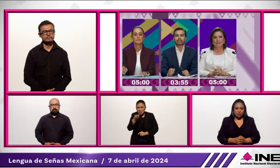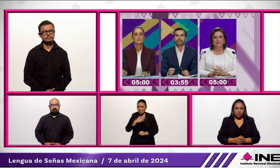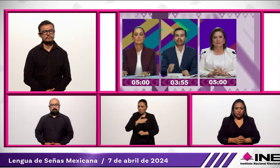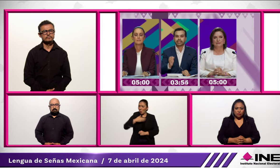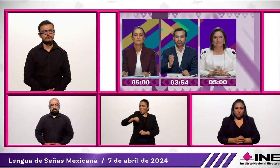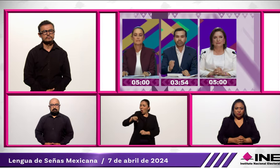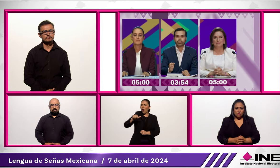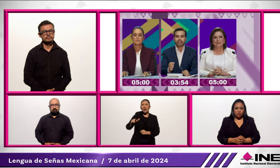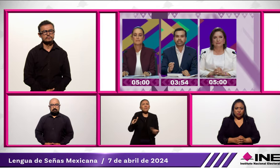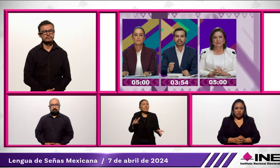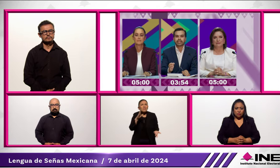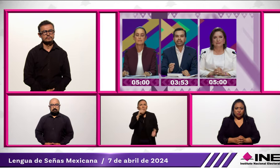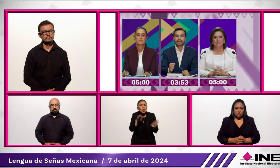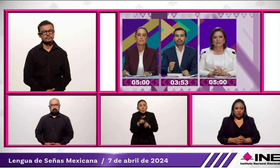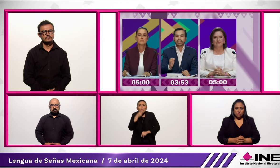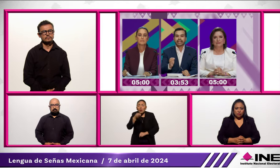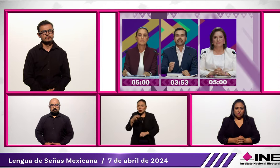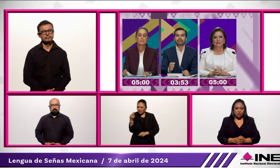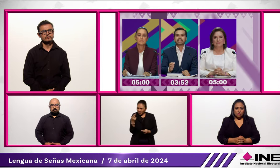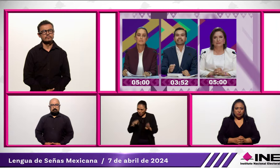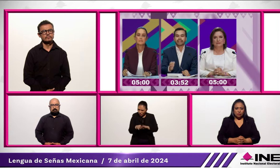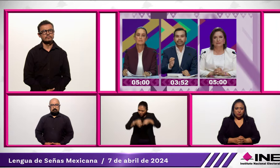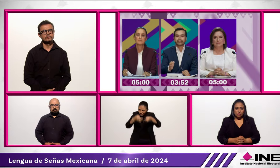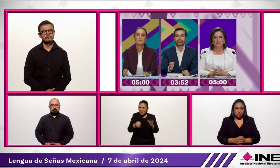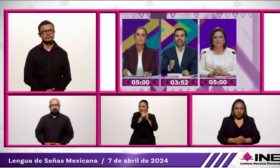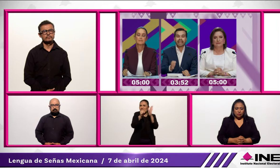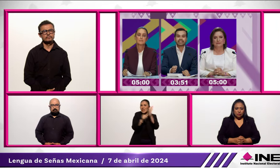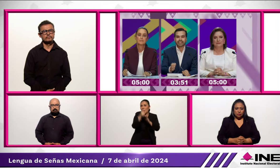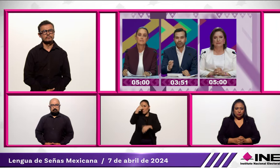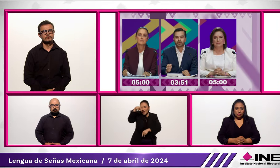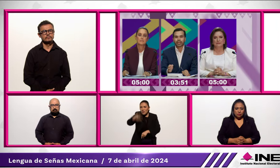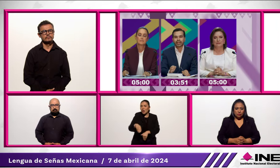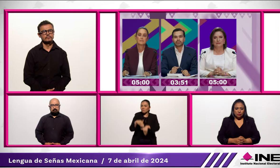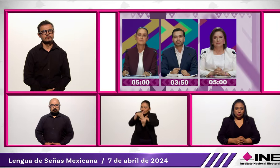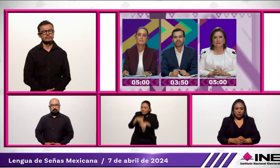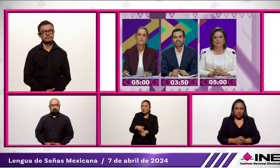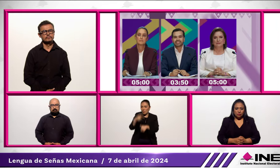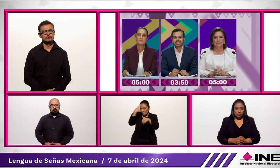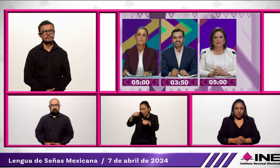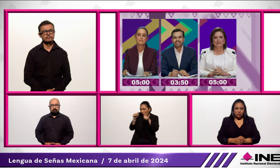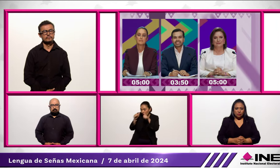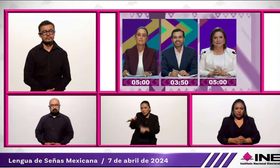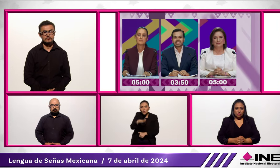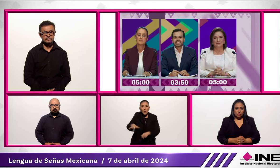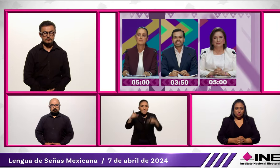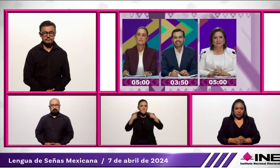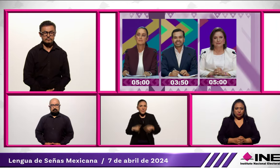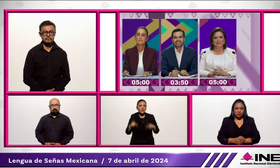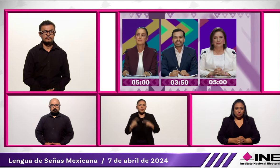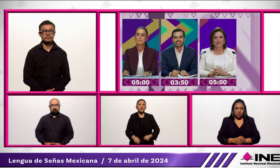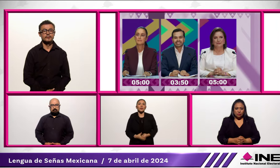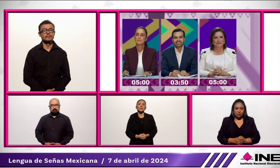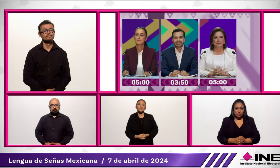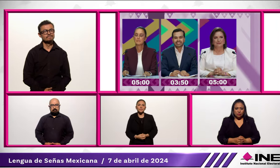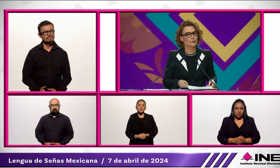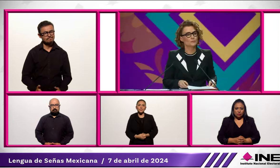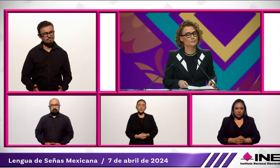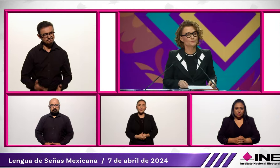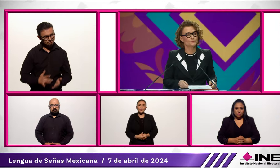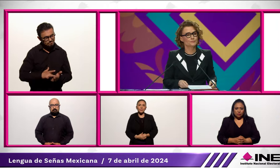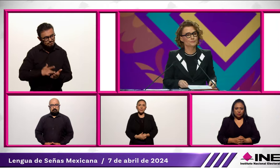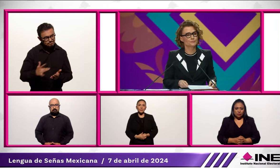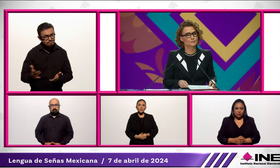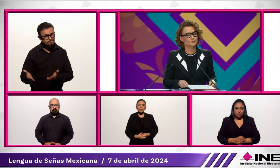un sistema de rendición de cuentas verdaderamente al servicio de las y de los ciudadanos. Gracias, candidata Claudia